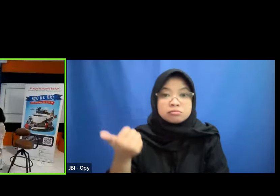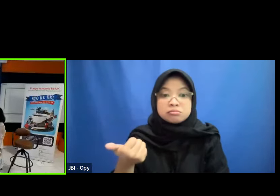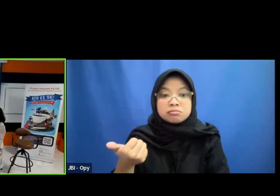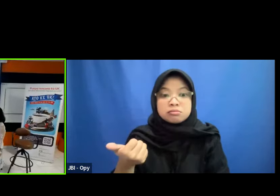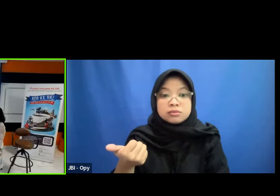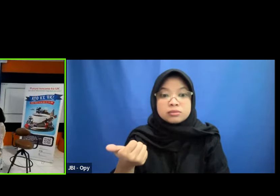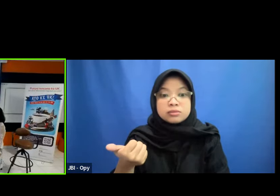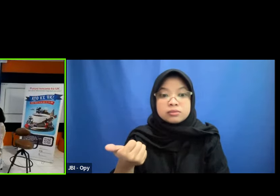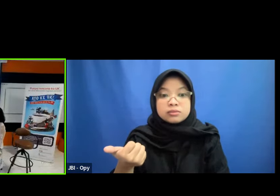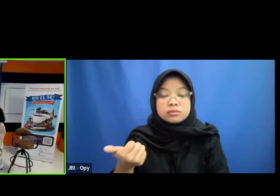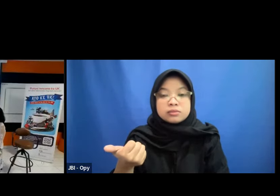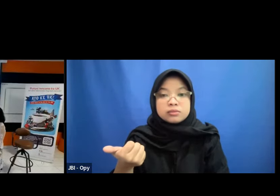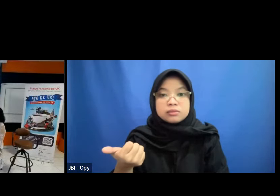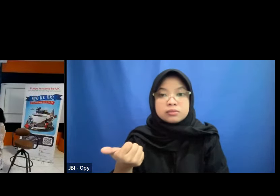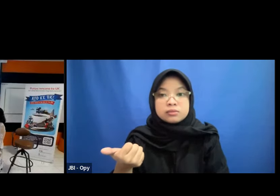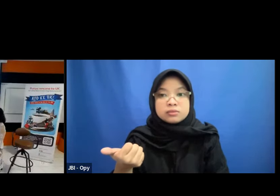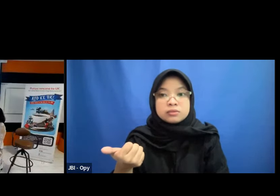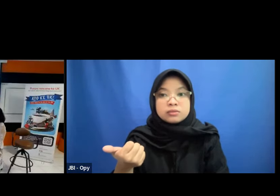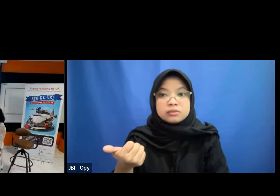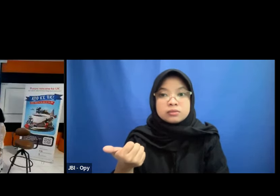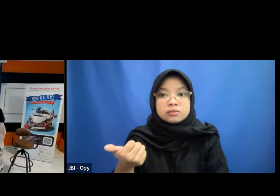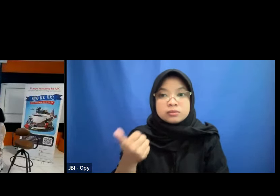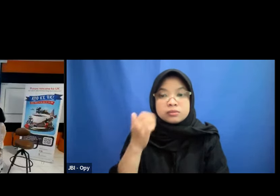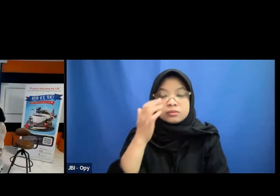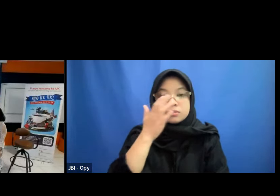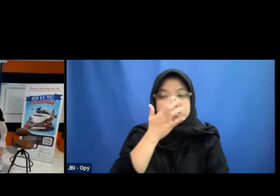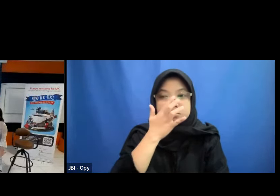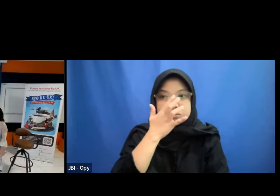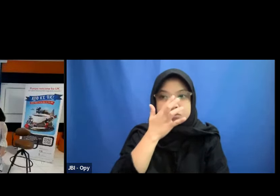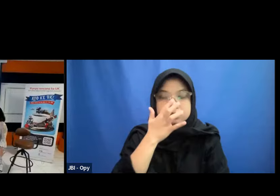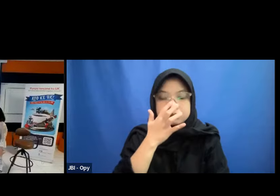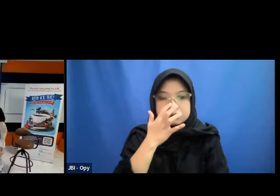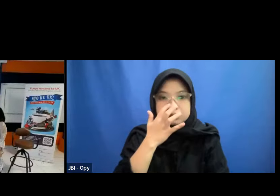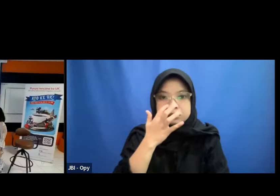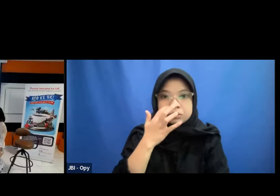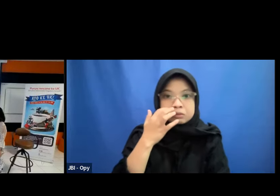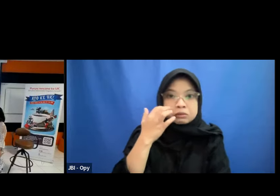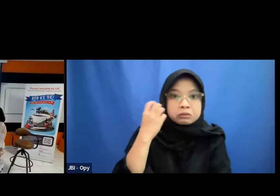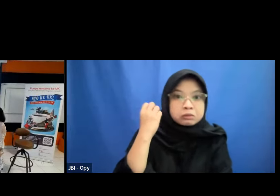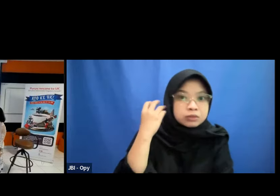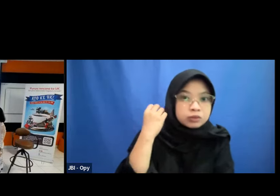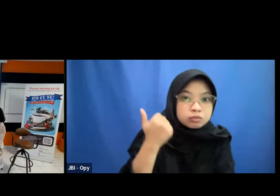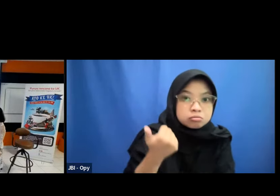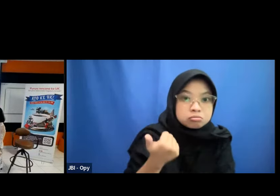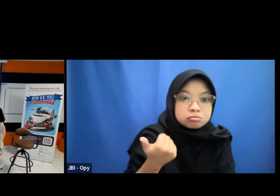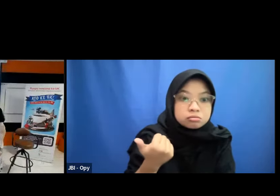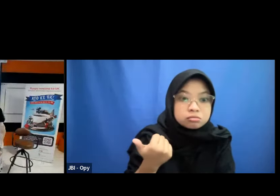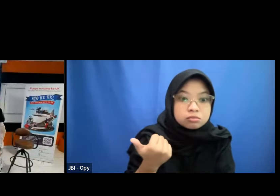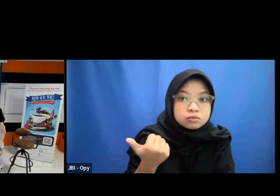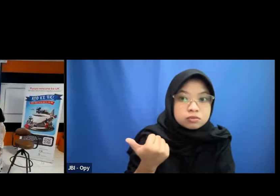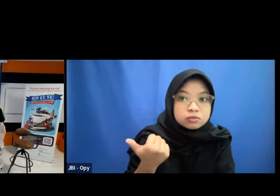enggak eh terdengar jelas masuk masuk masuk